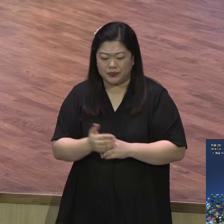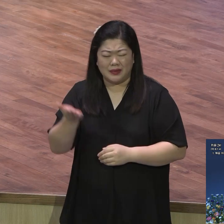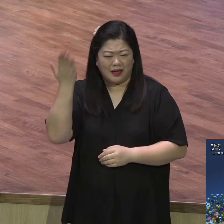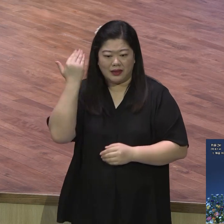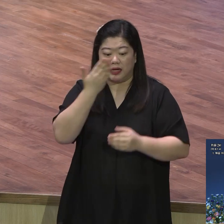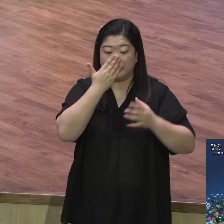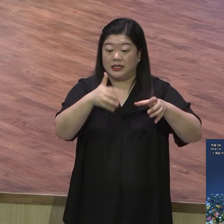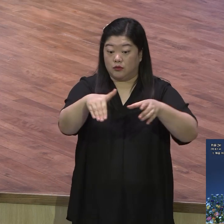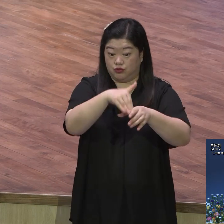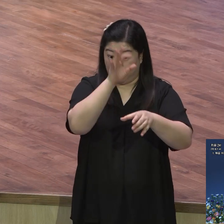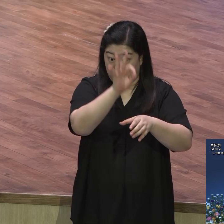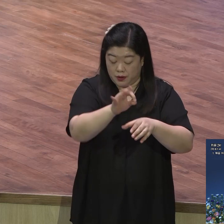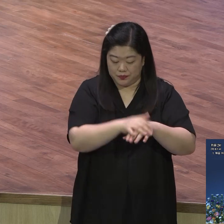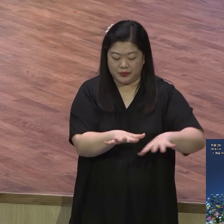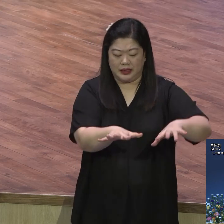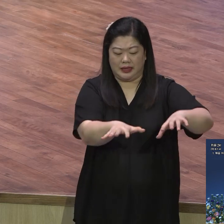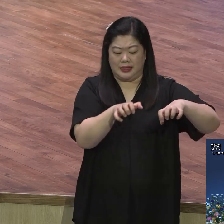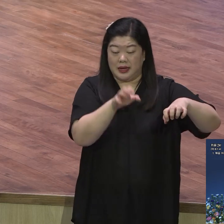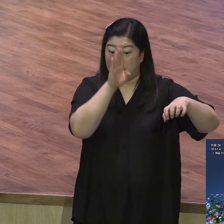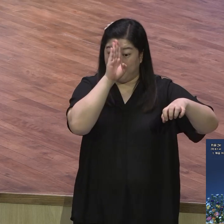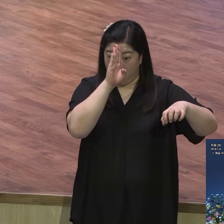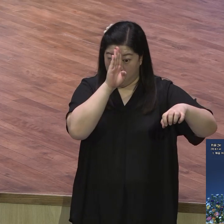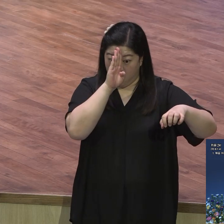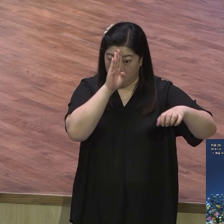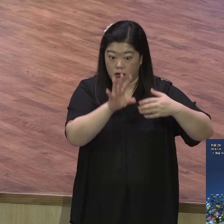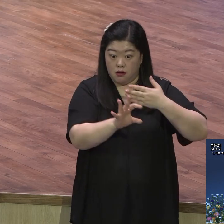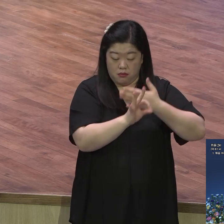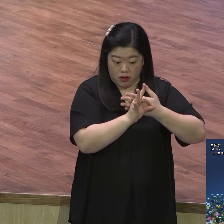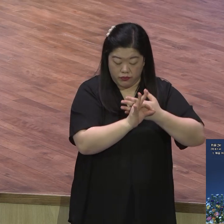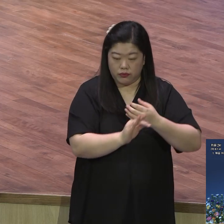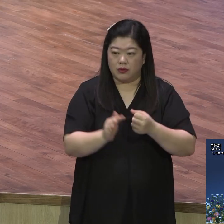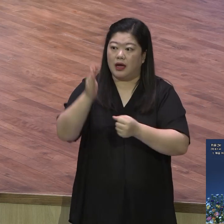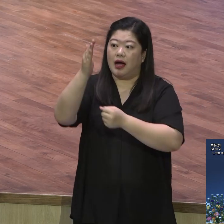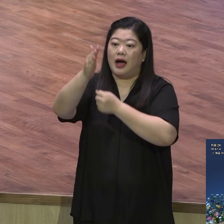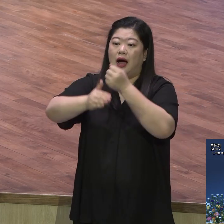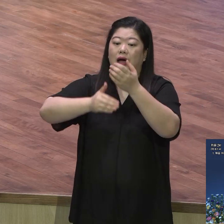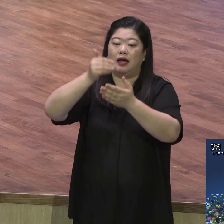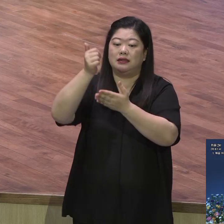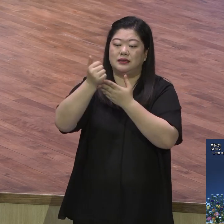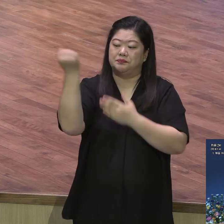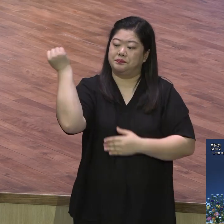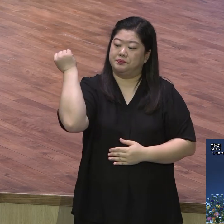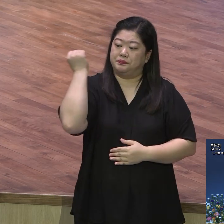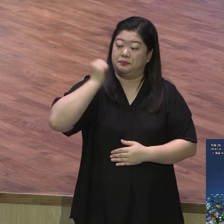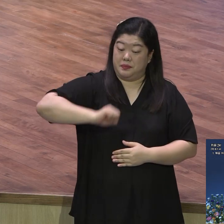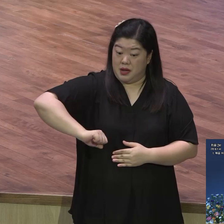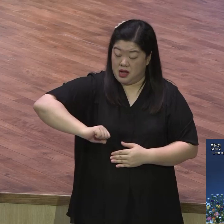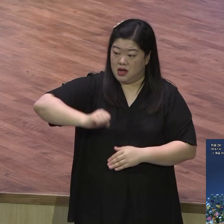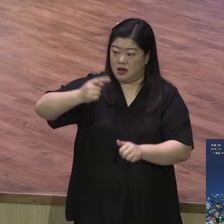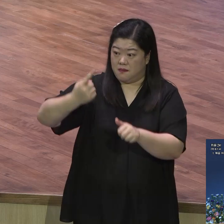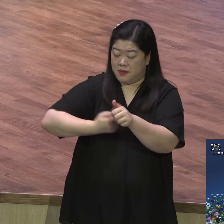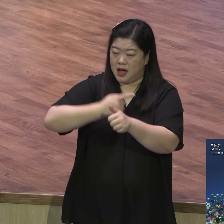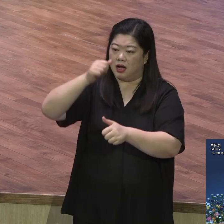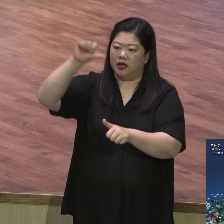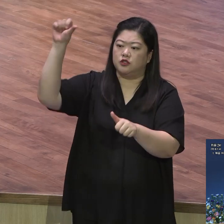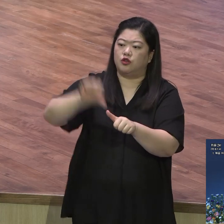백성들이 나병에 걸리면 하나님을 거역한 저주받은 죄다 그려봤어요.